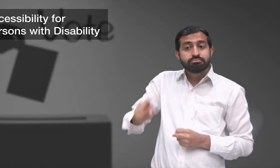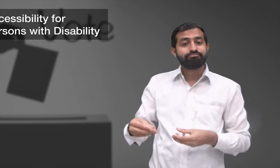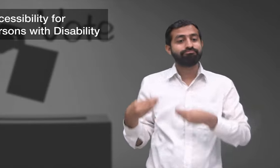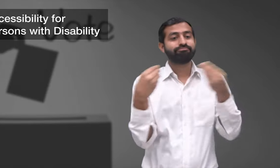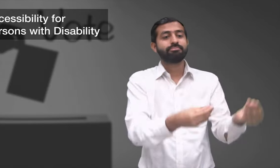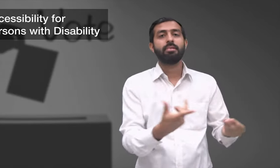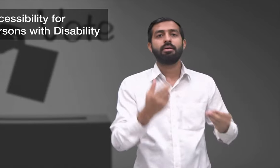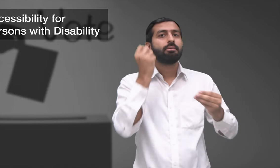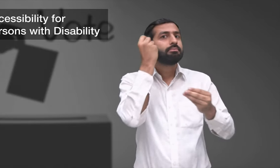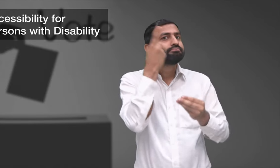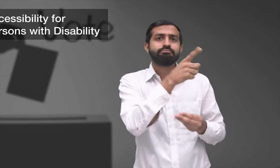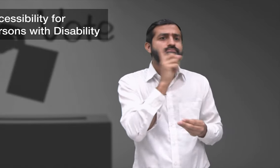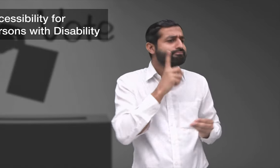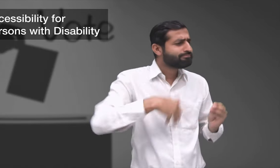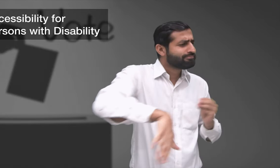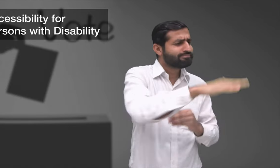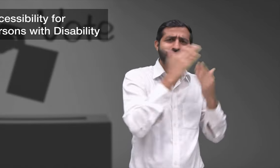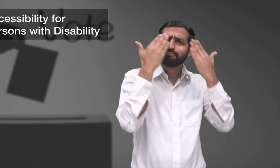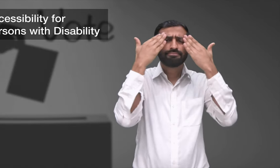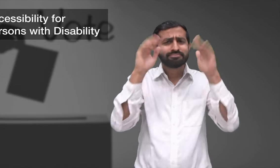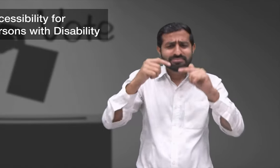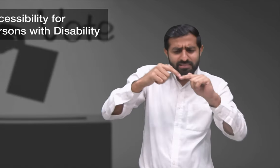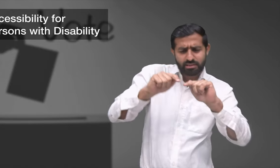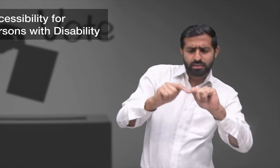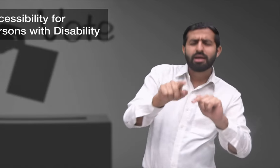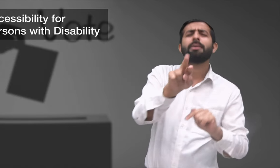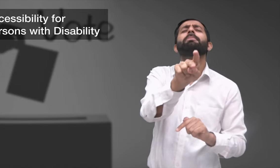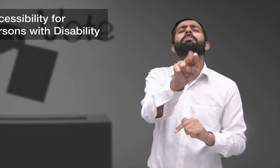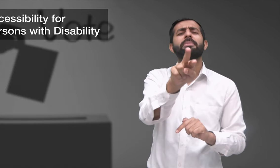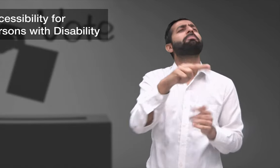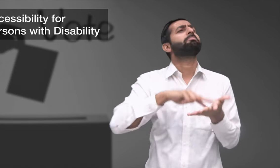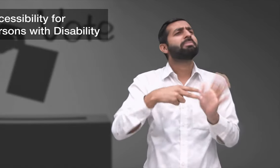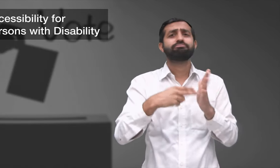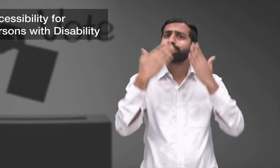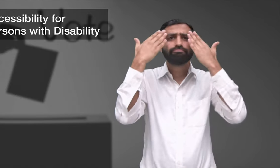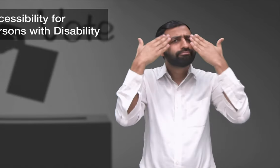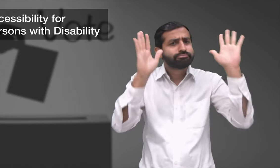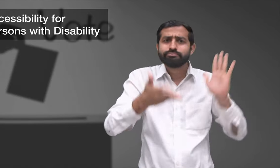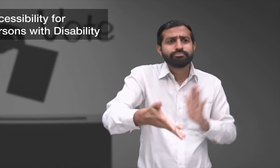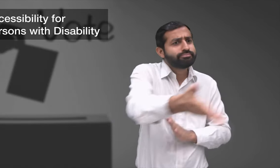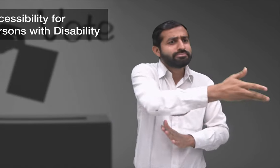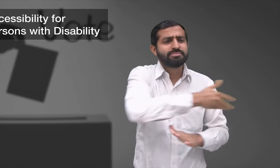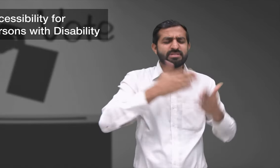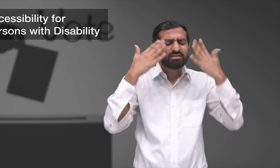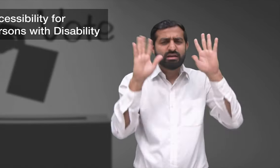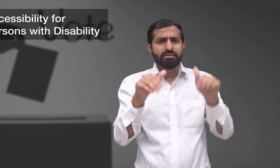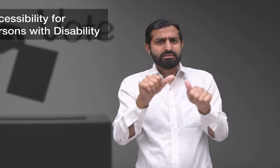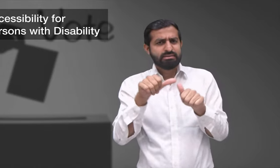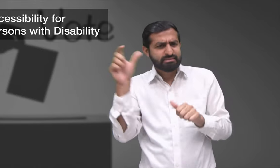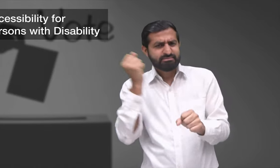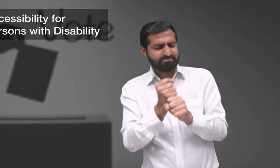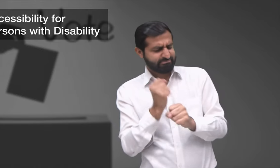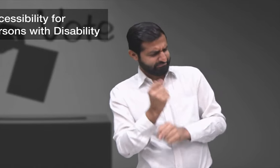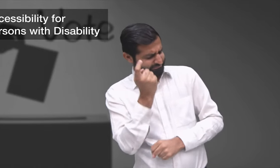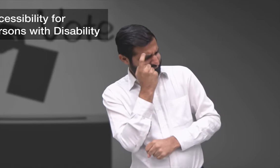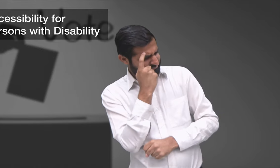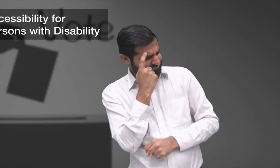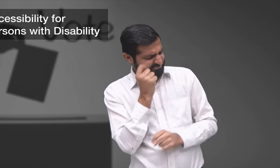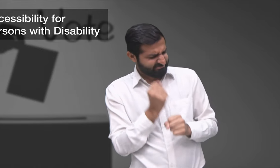एवं मुग बधिर को भी व्यवस्था नहीं प्रदान थी उन्हें मतदान का मूल नहीं पता था सरकार ने इस